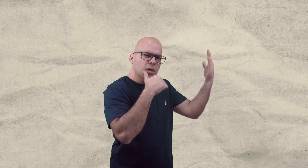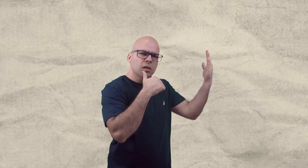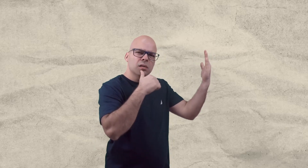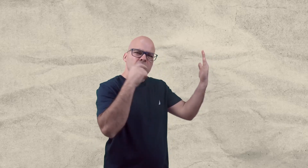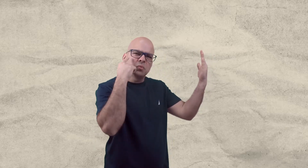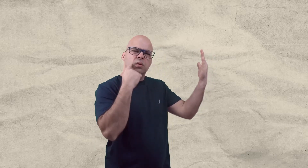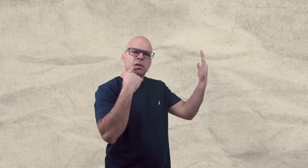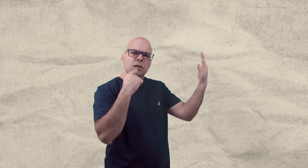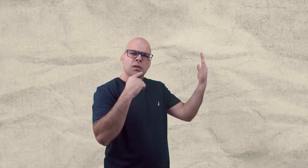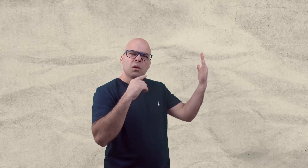sou uma mulher surda,